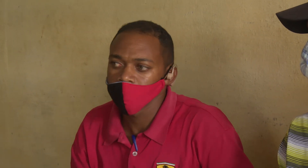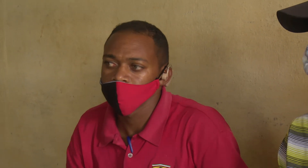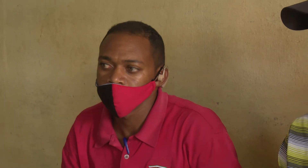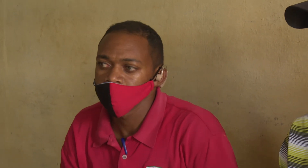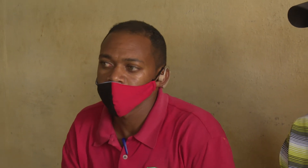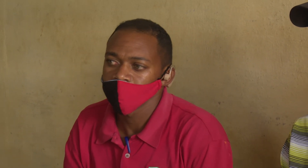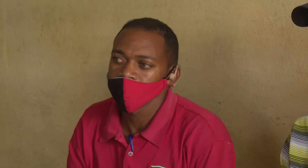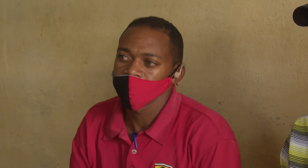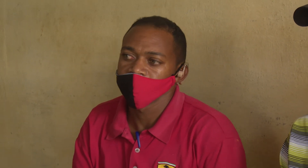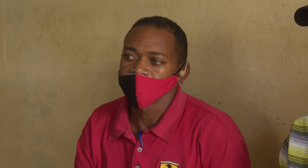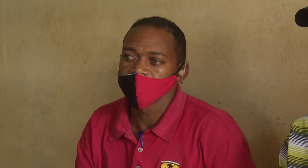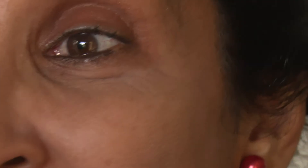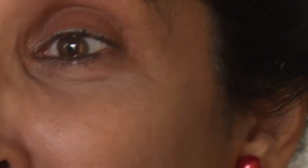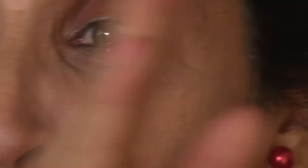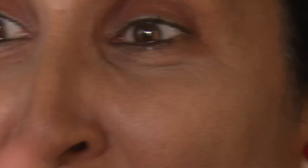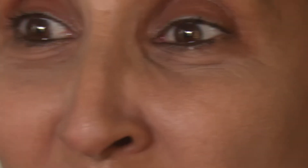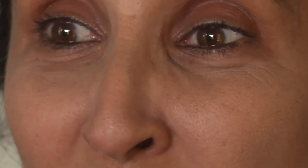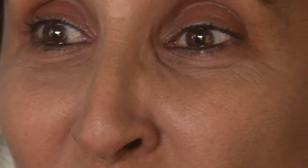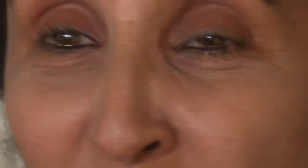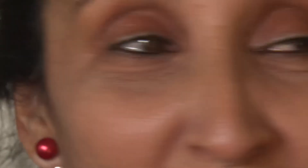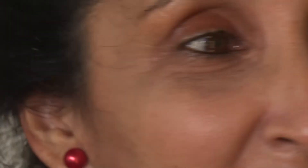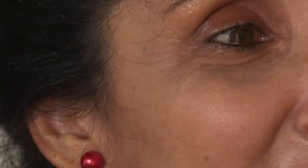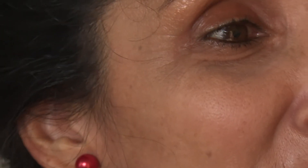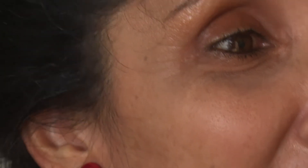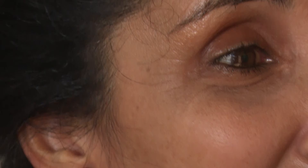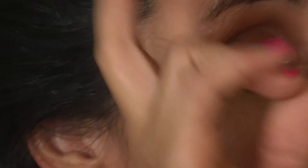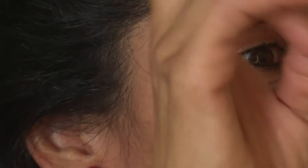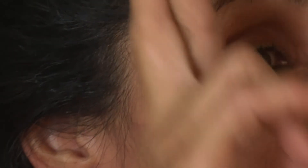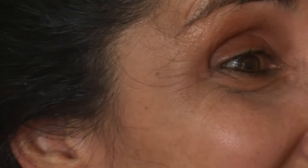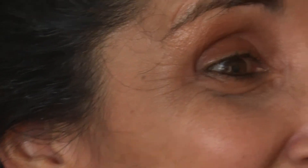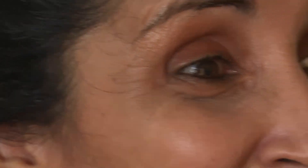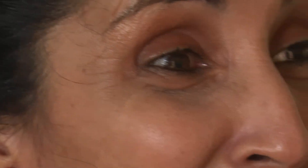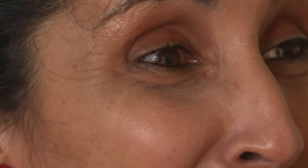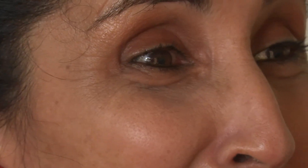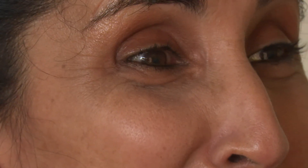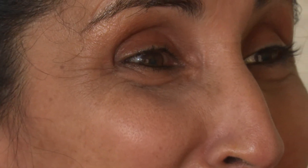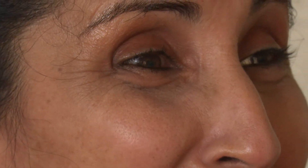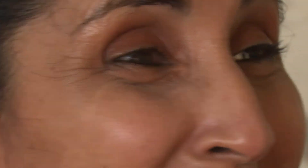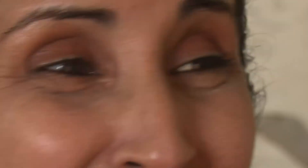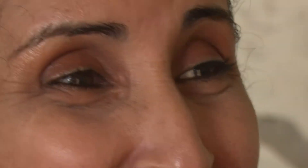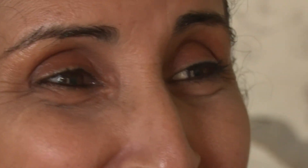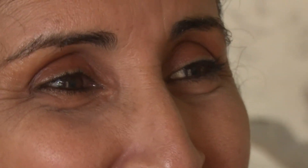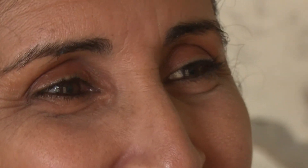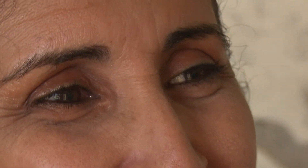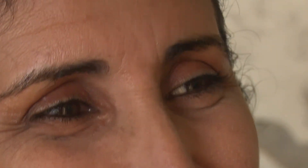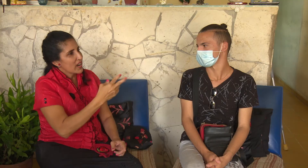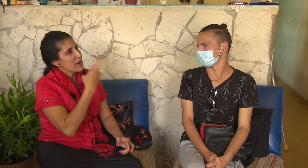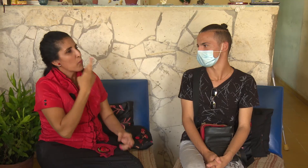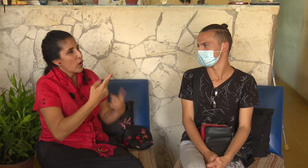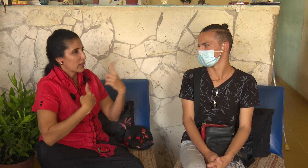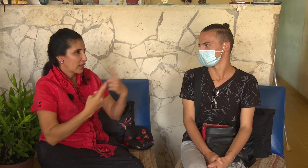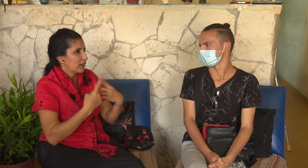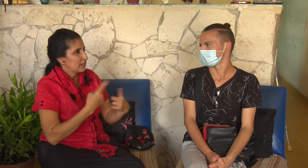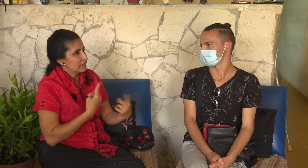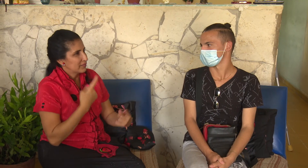presta su voz, su experiencia y su corazón a los miembros de la comunidad sorda e hipoacúsica de las Tunas.